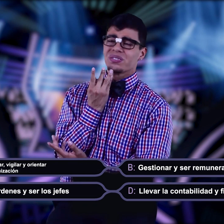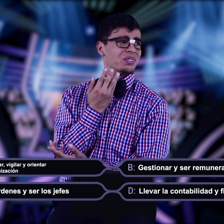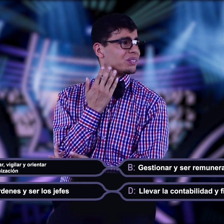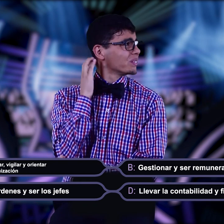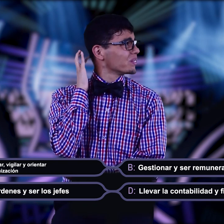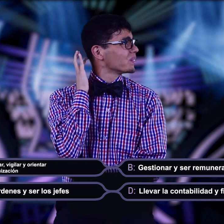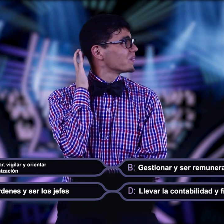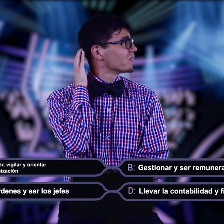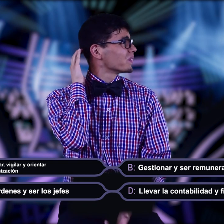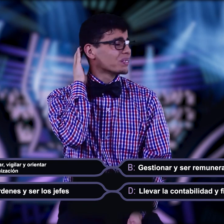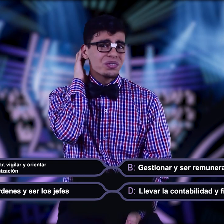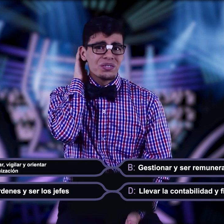¿Cuál será? ¿Cuál es?